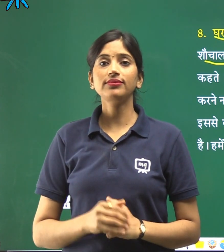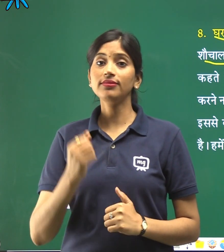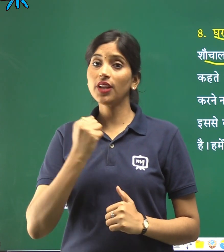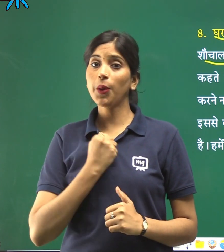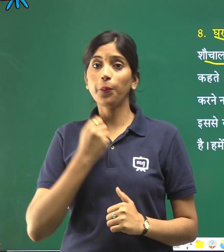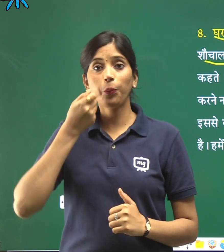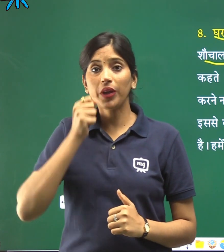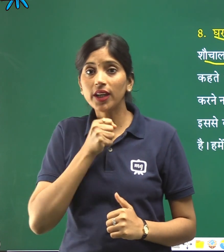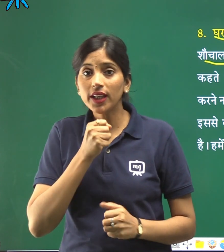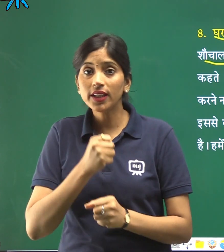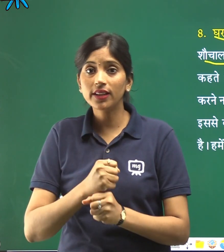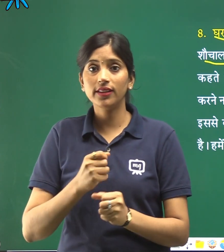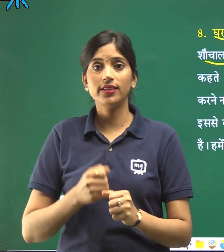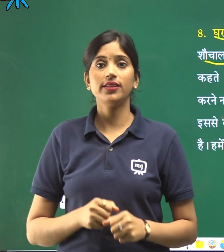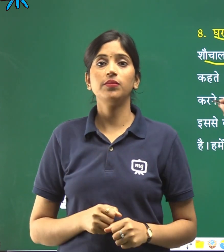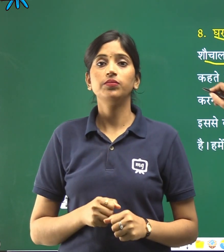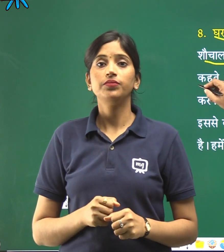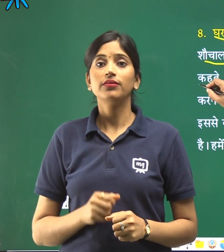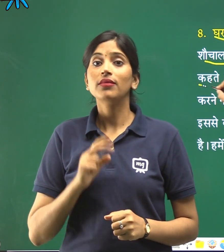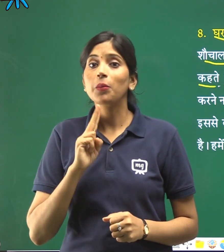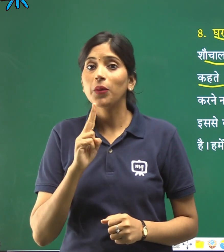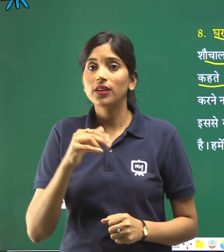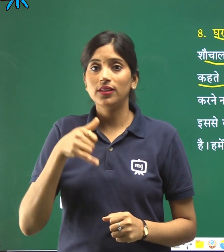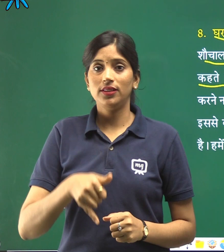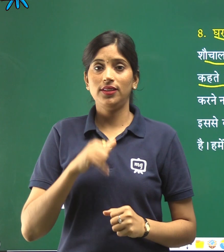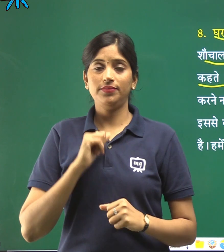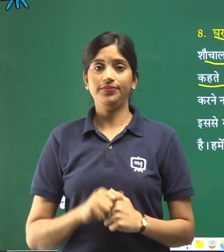मेरे दादाजी कहते हैं,